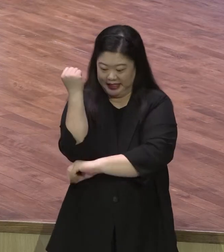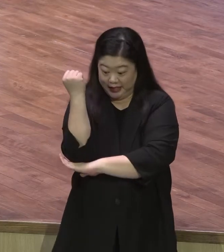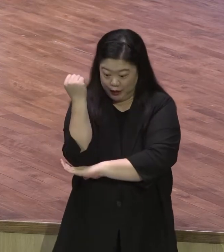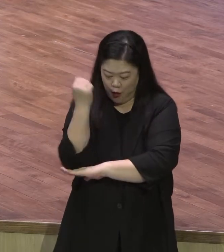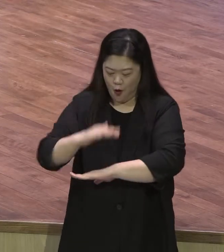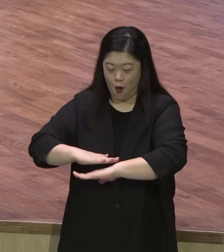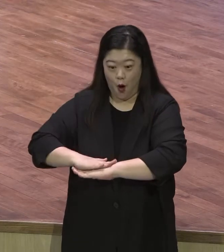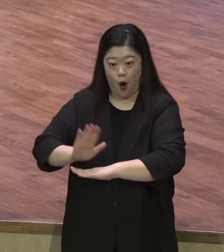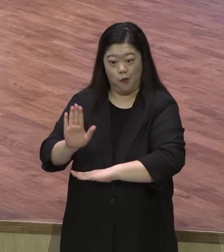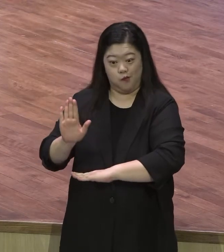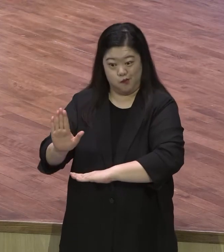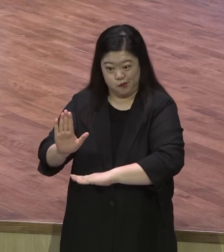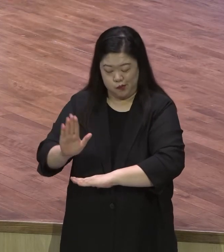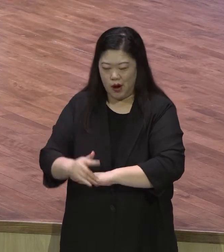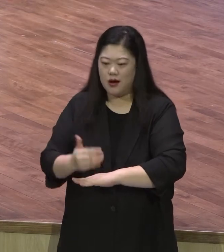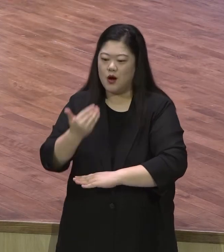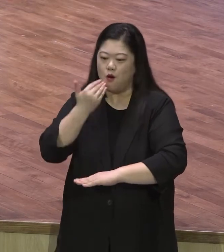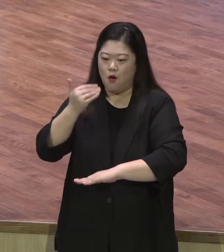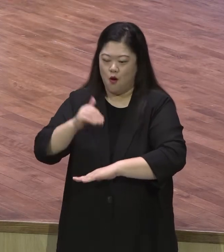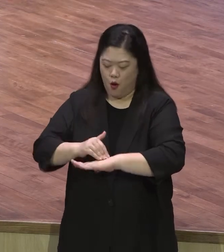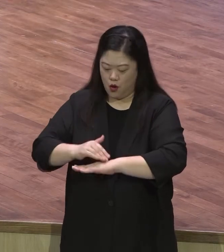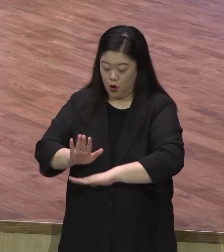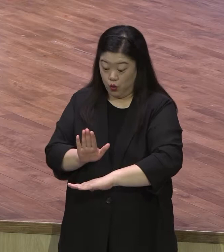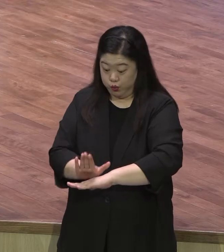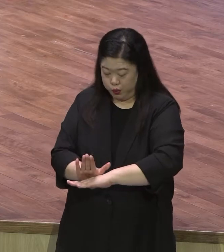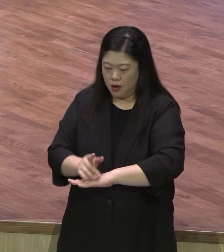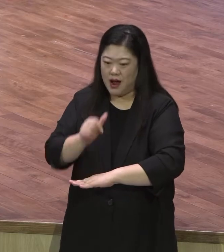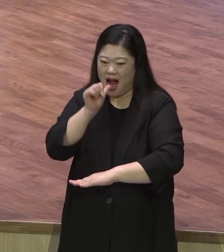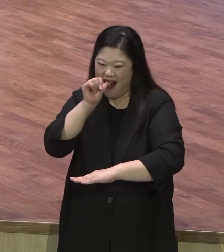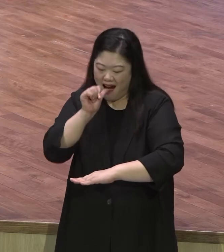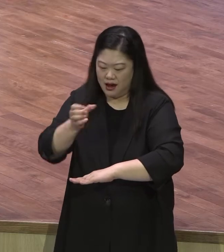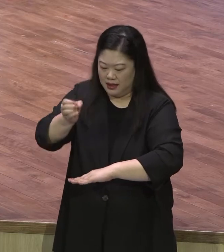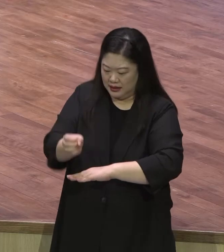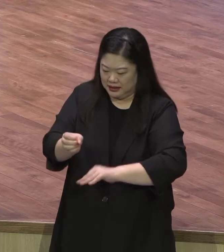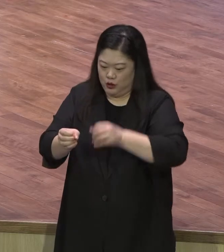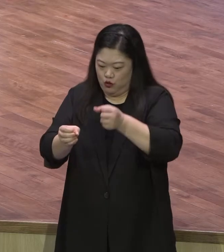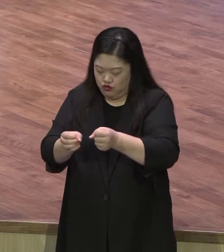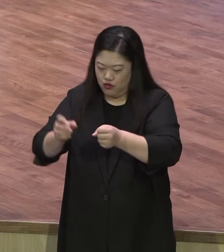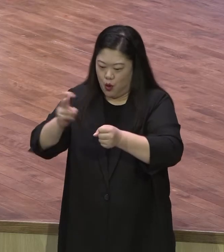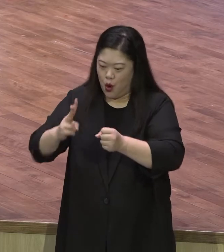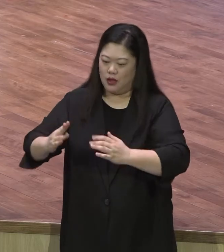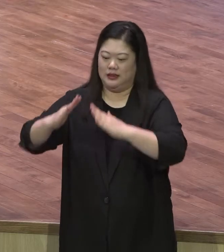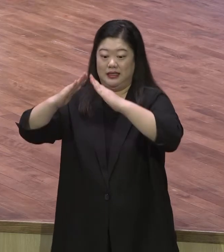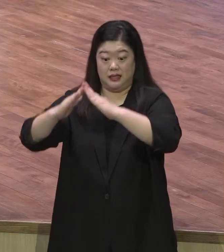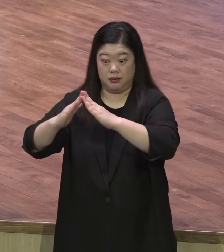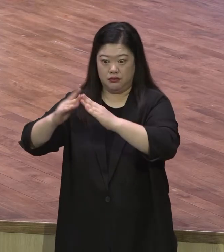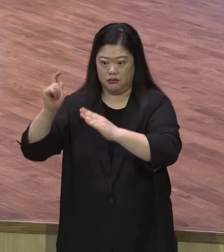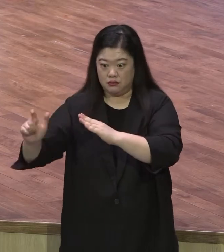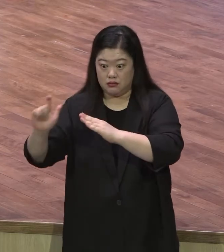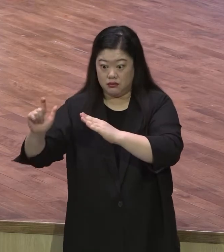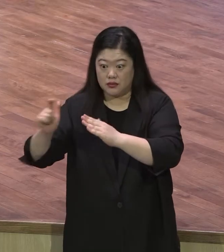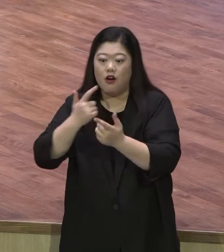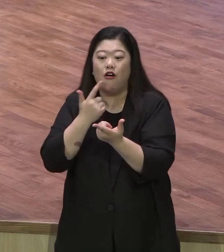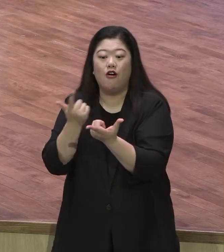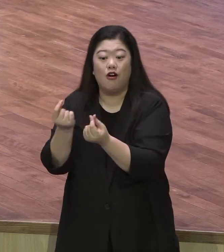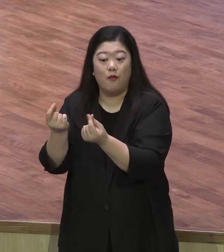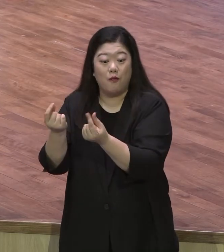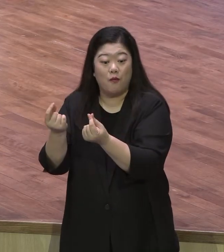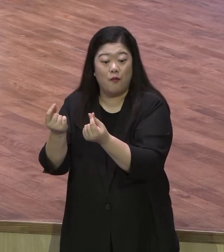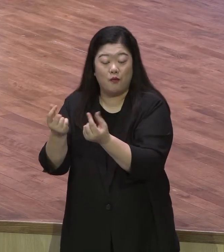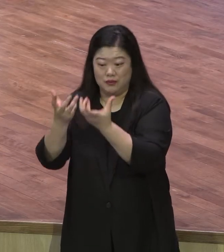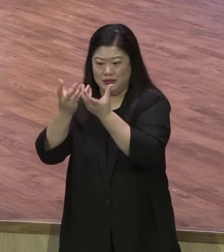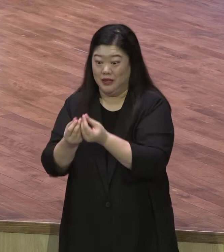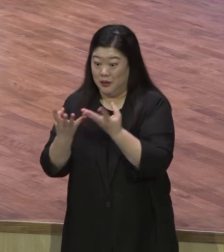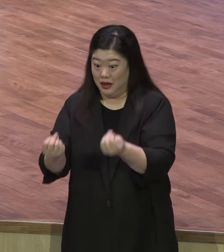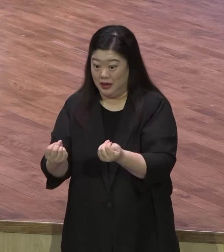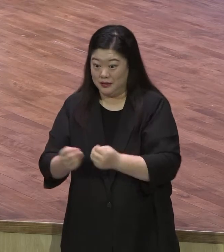거위에 집을 지어가는 것이 인생과 같다. 인생은 건축이다. 말이 있어요. 그런데